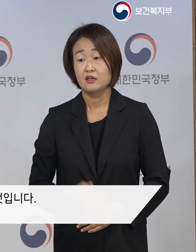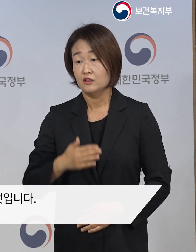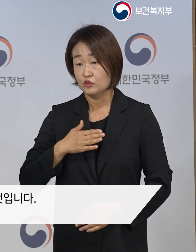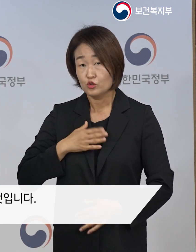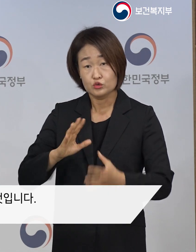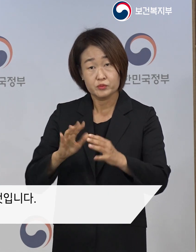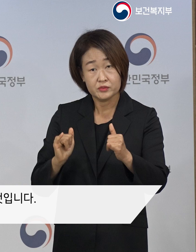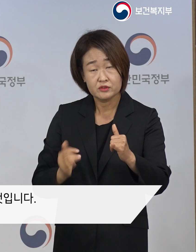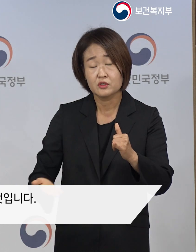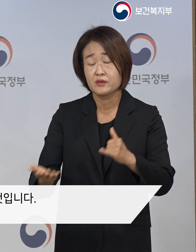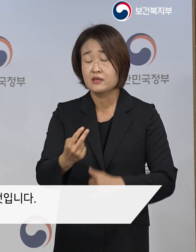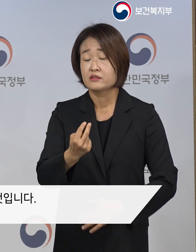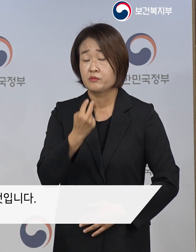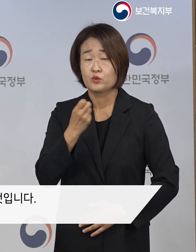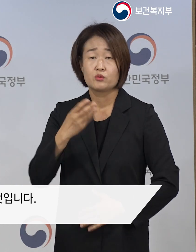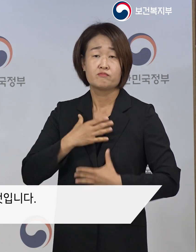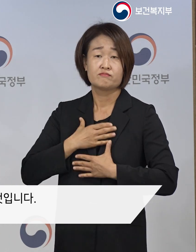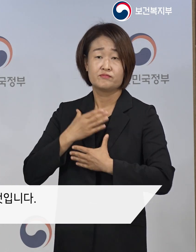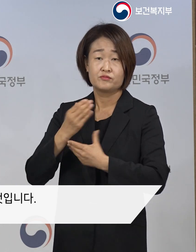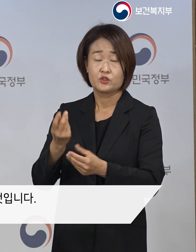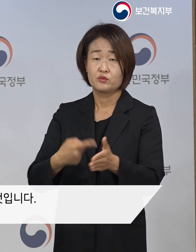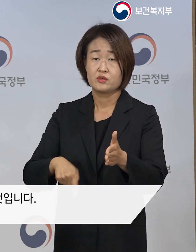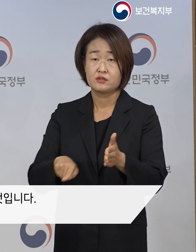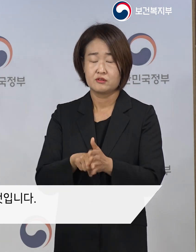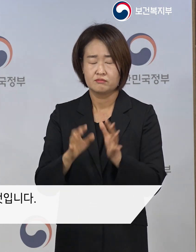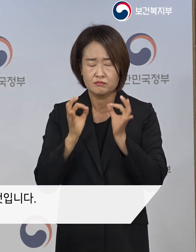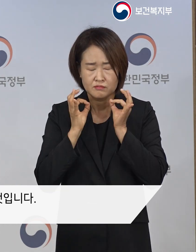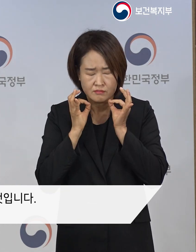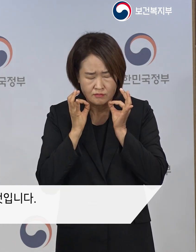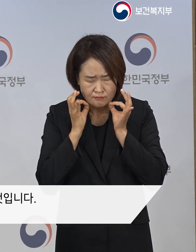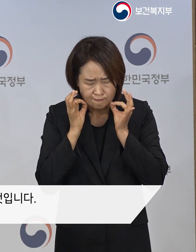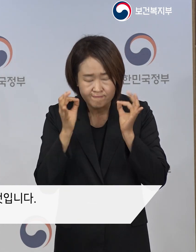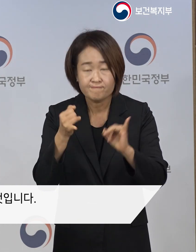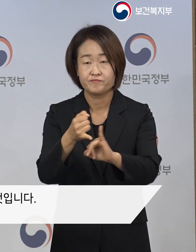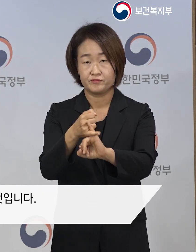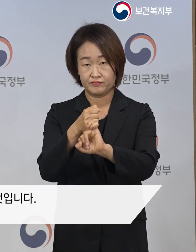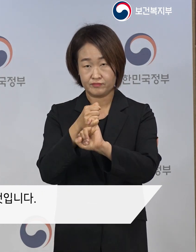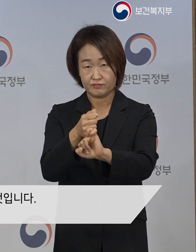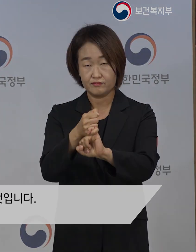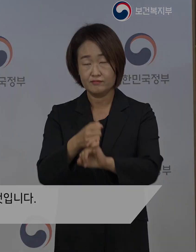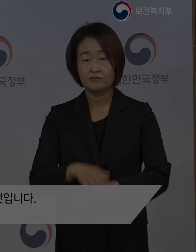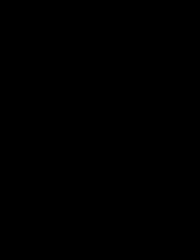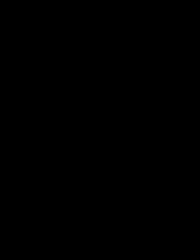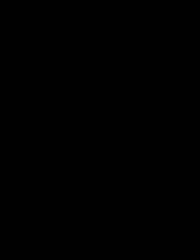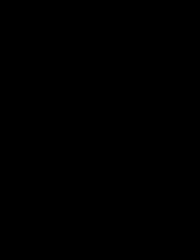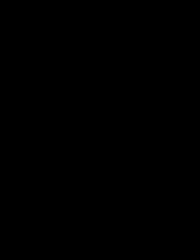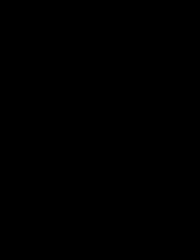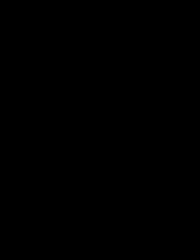우리는 반드시 이 위기를 극복할 수 있을 것입니다. 감사합니다.